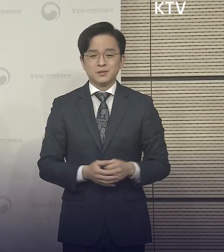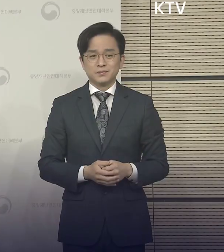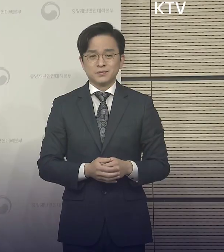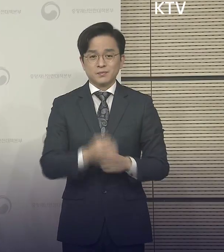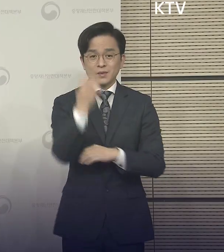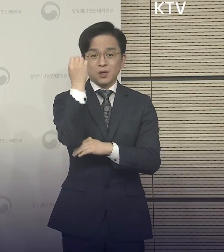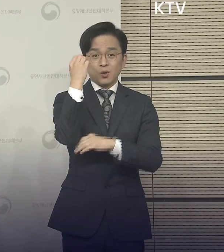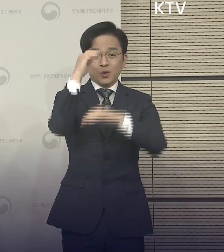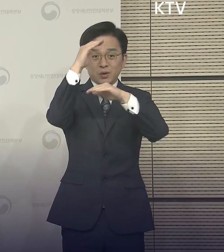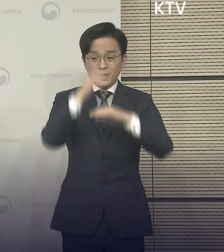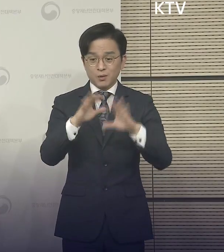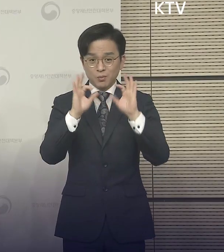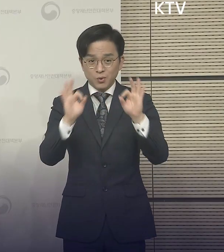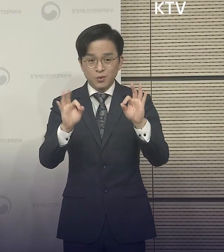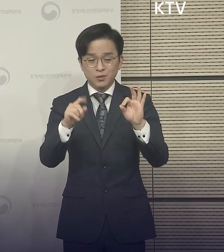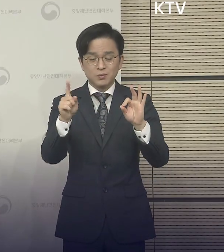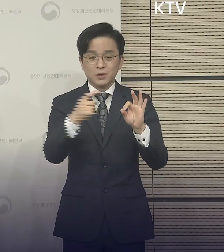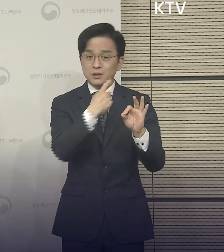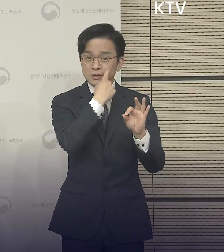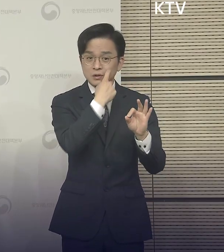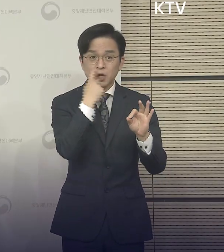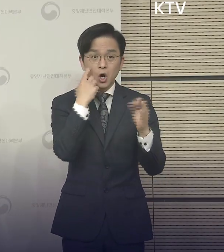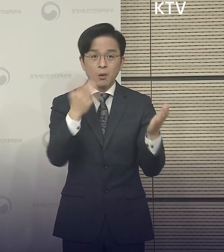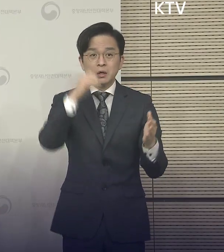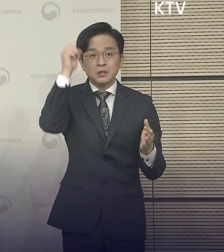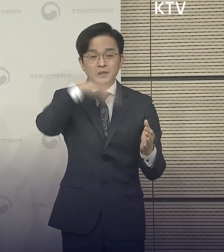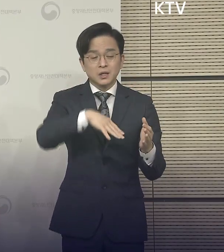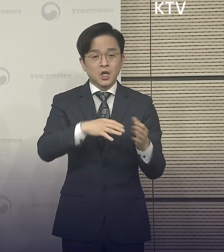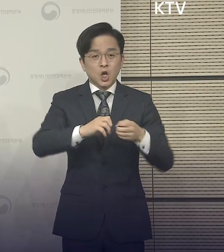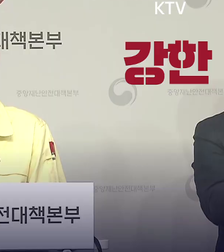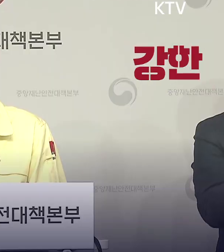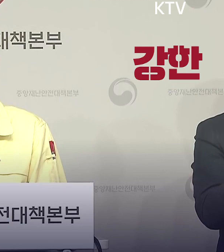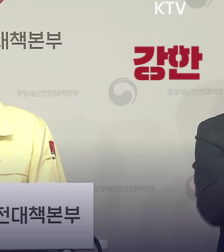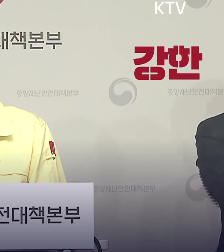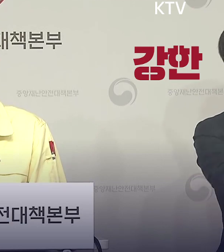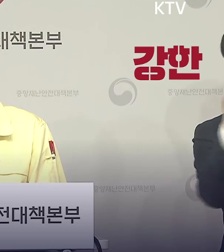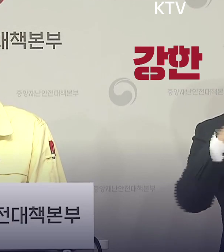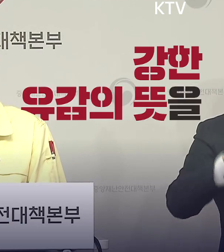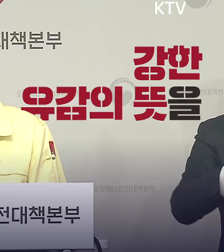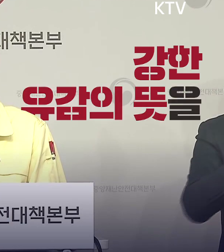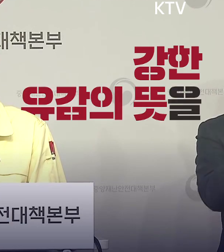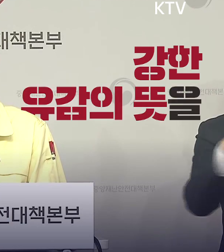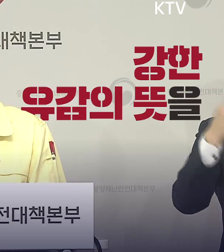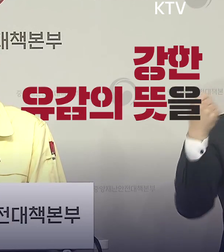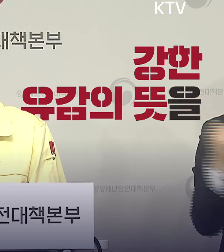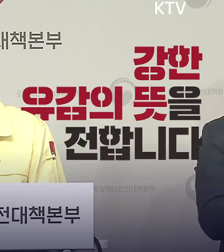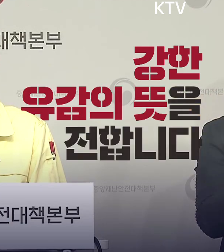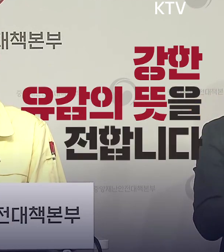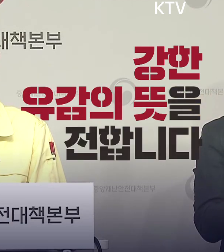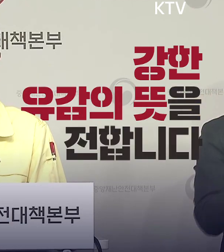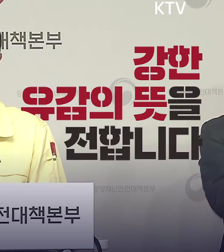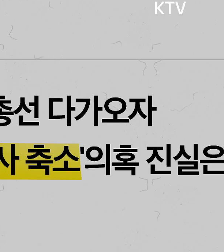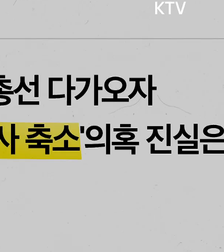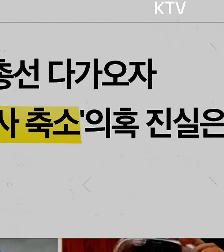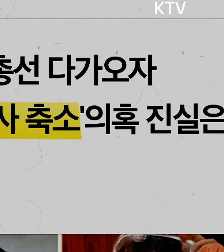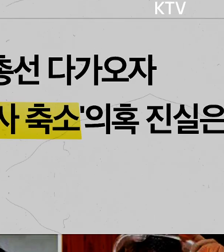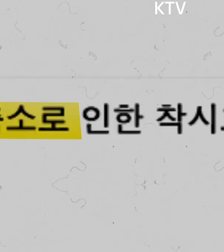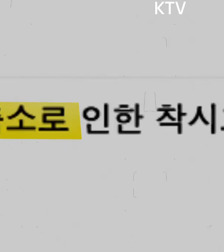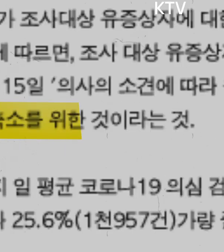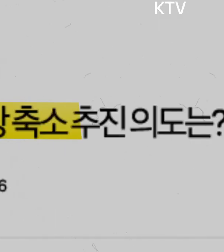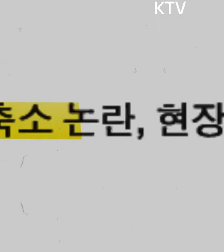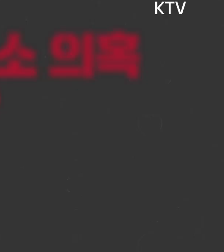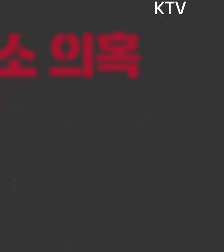보도는 방역당국과 국민 간의 신뢰를 훼손시켜 강한 유감의 뜻을 전합니다.